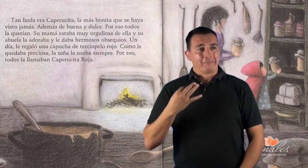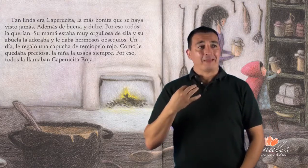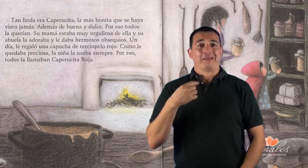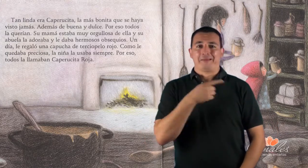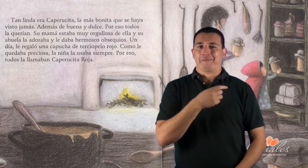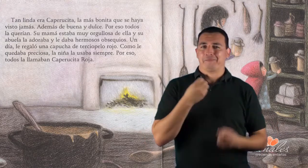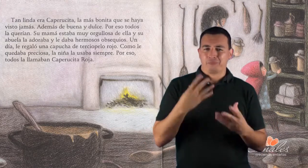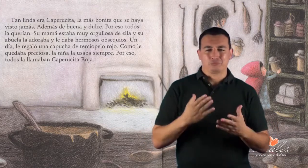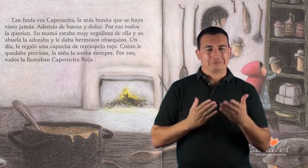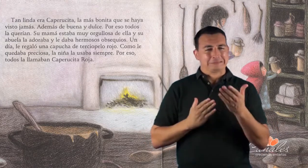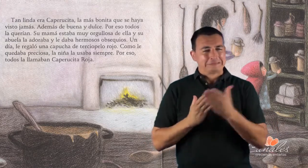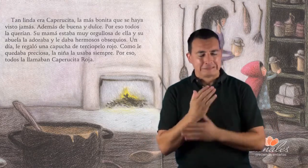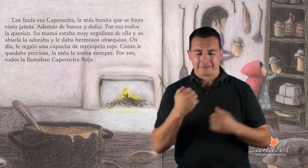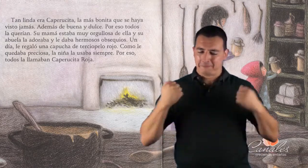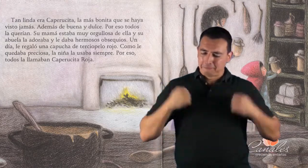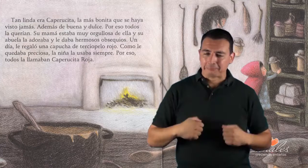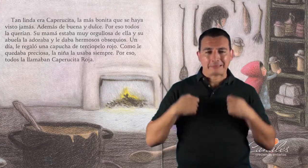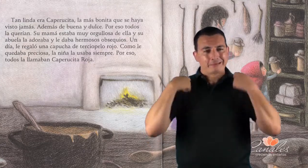la niña la usaba siempre.